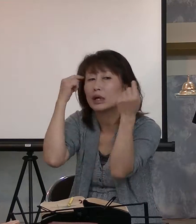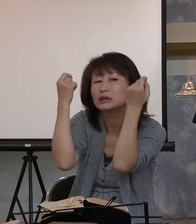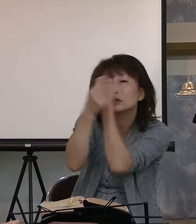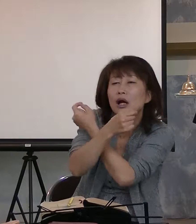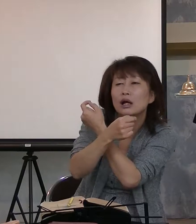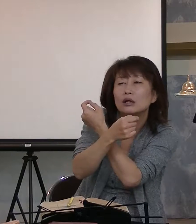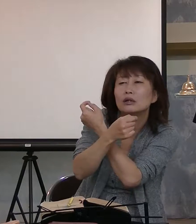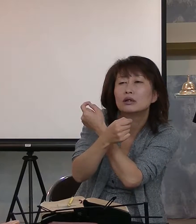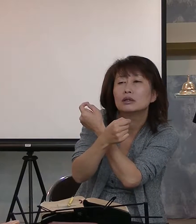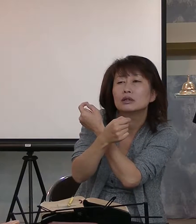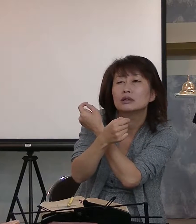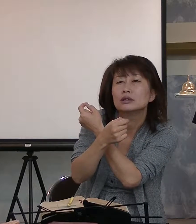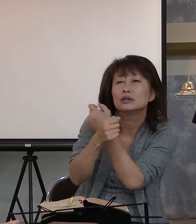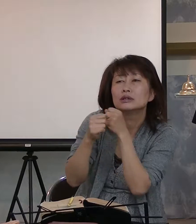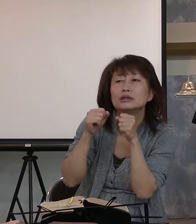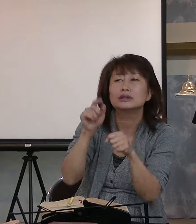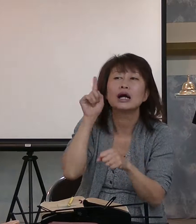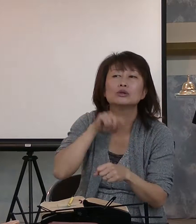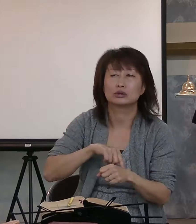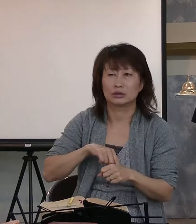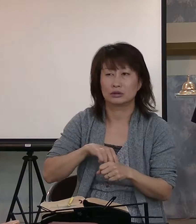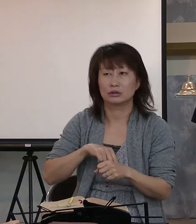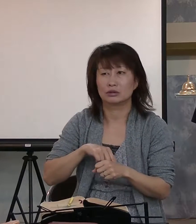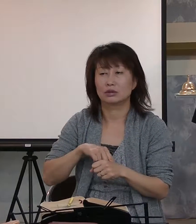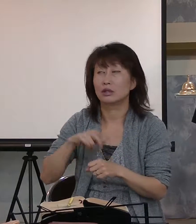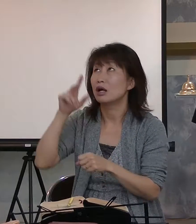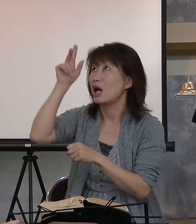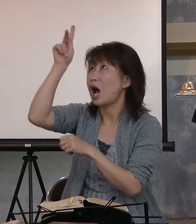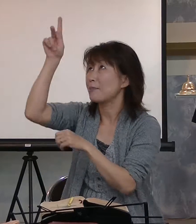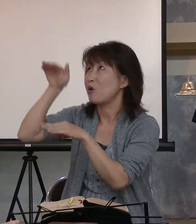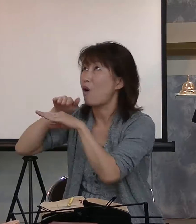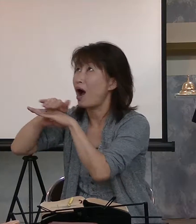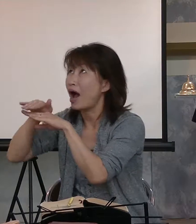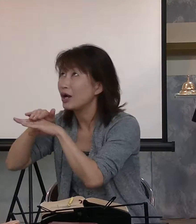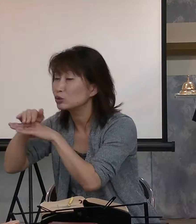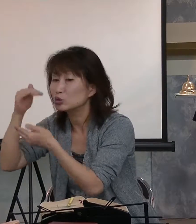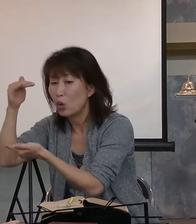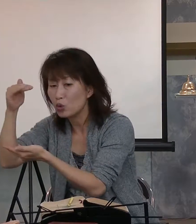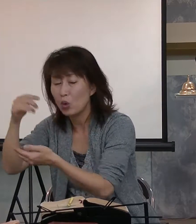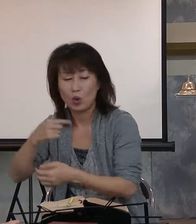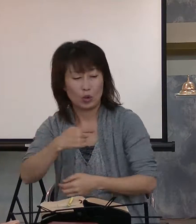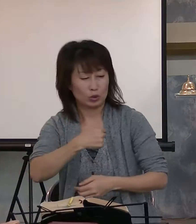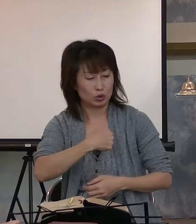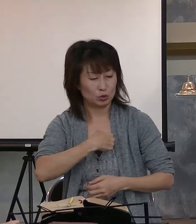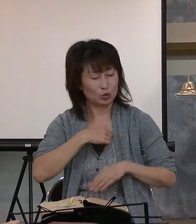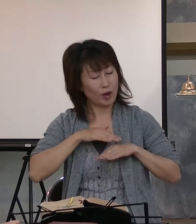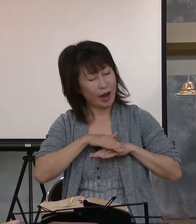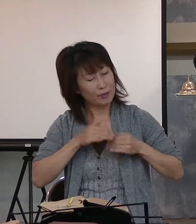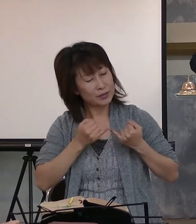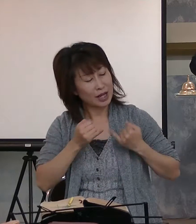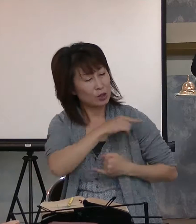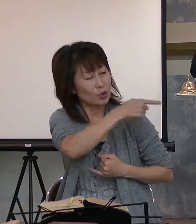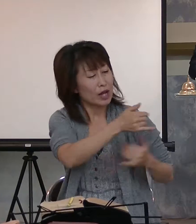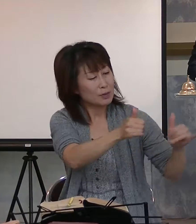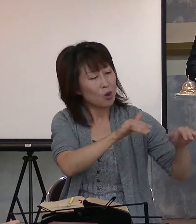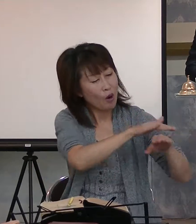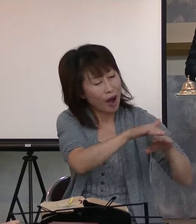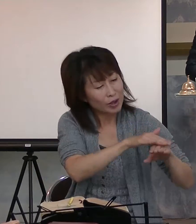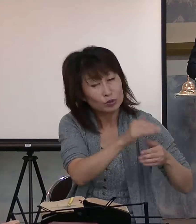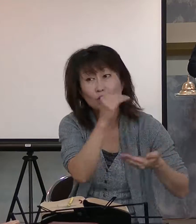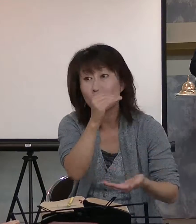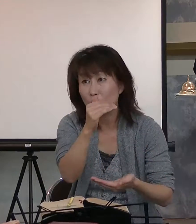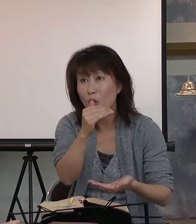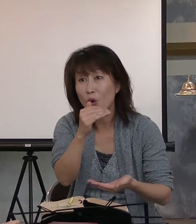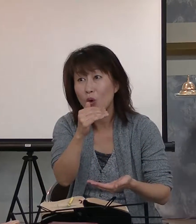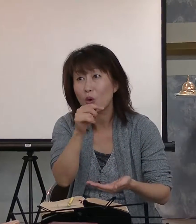神を愛すること、隣人を自分の愛するように愛するということを分かりやすい